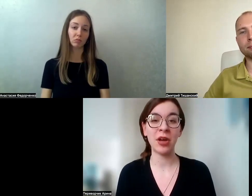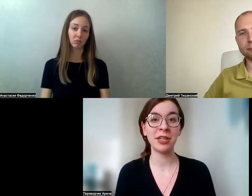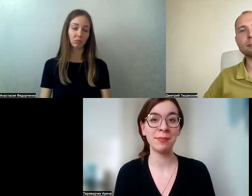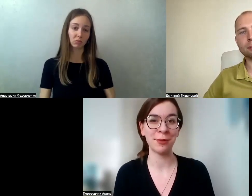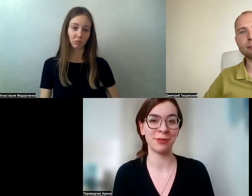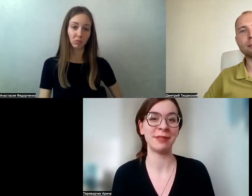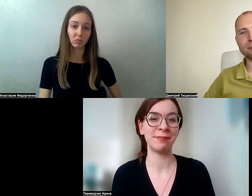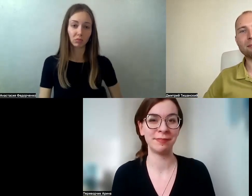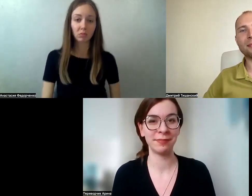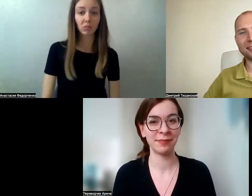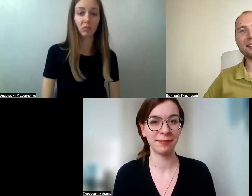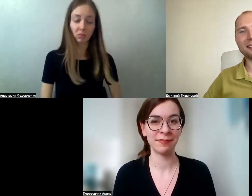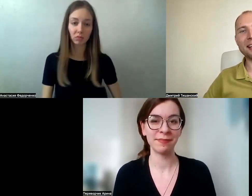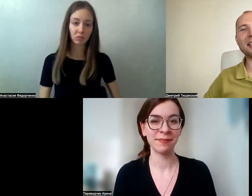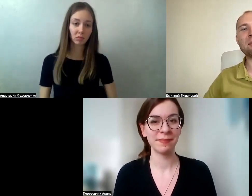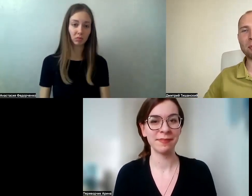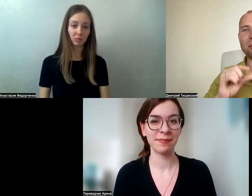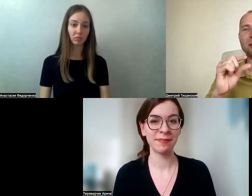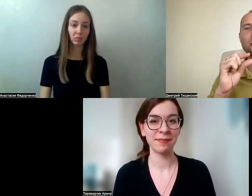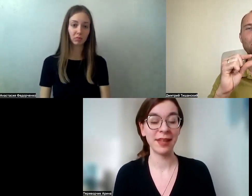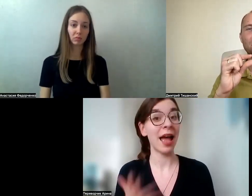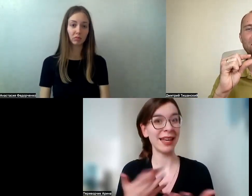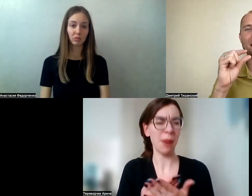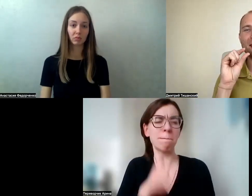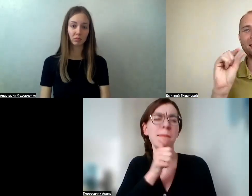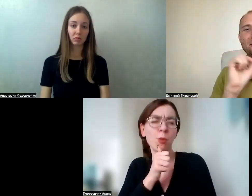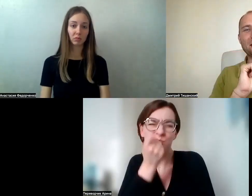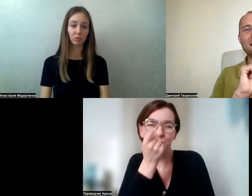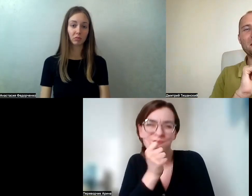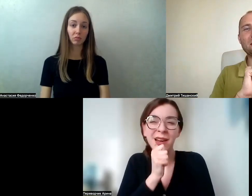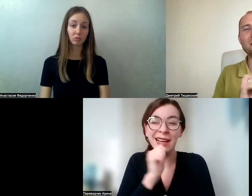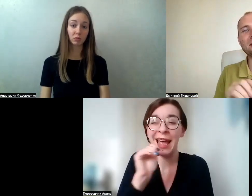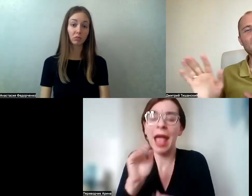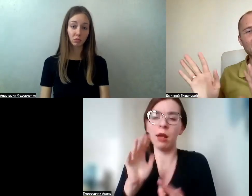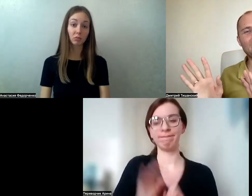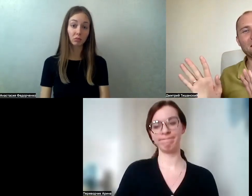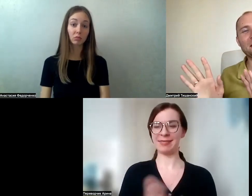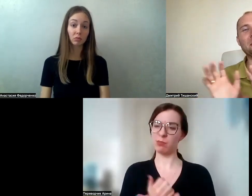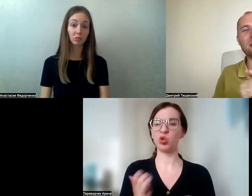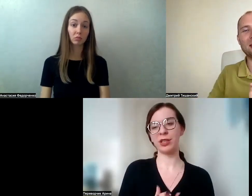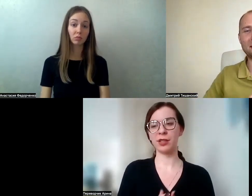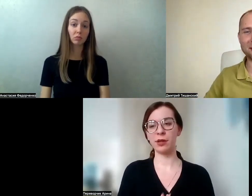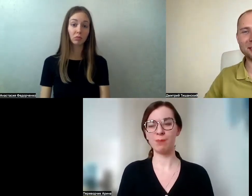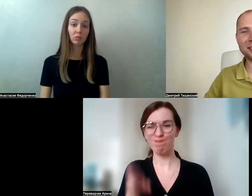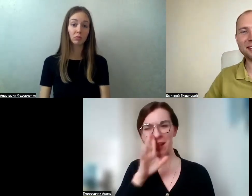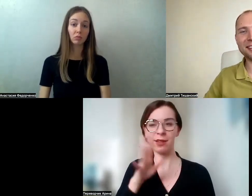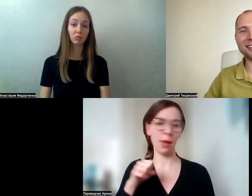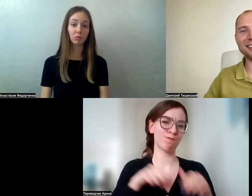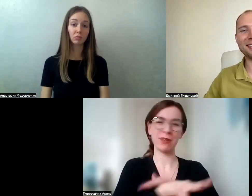я считаю, они не пробовали. Да, или попробовали чуть-чуть, вот так, разок, не получилось, ой-ой-ой, и убежали